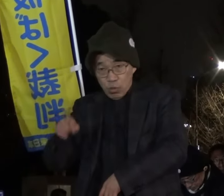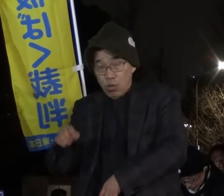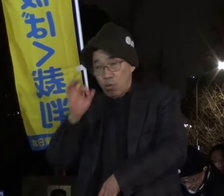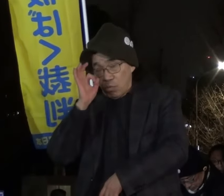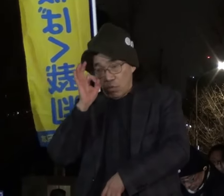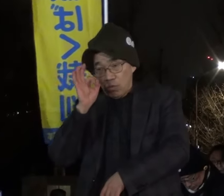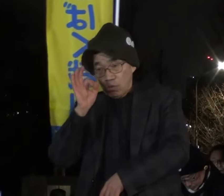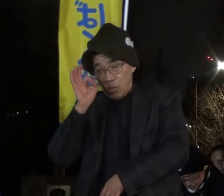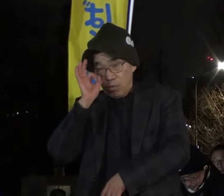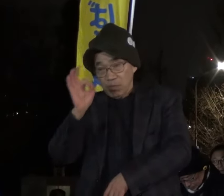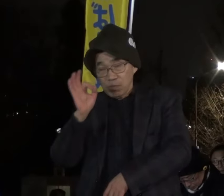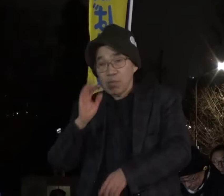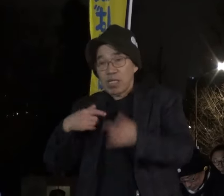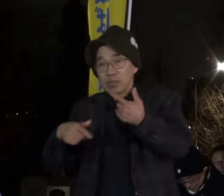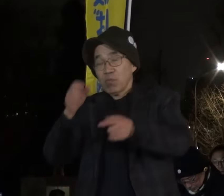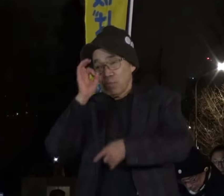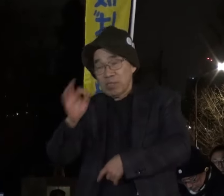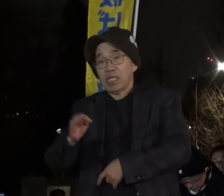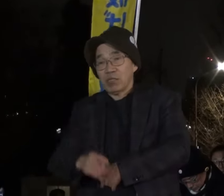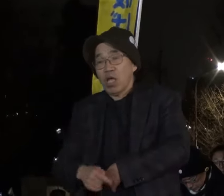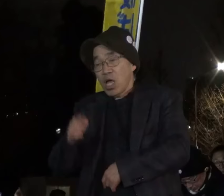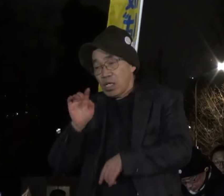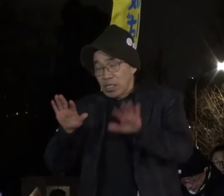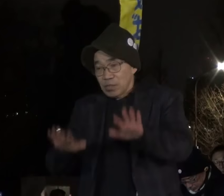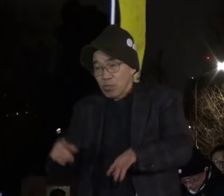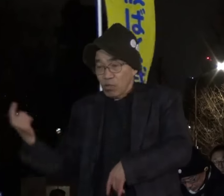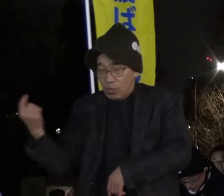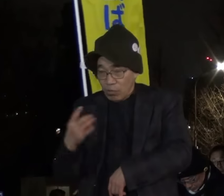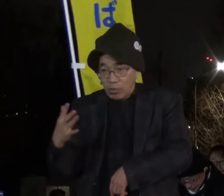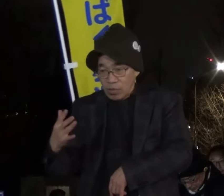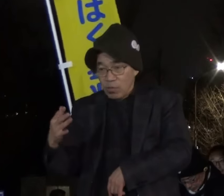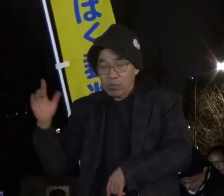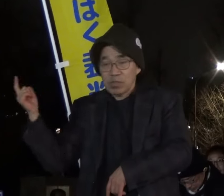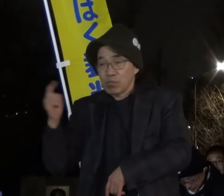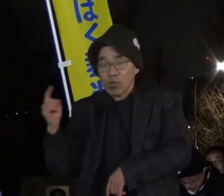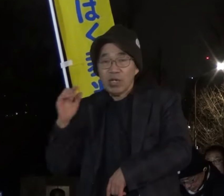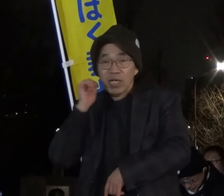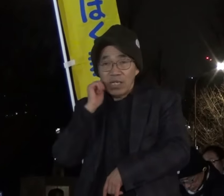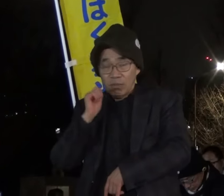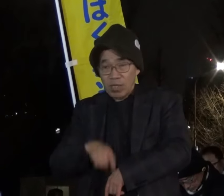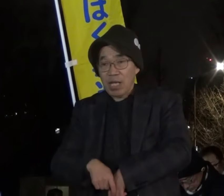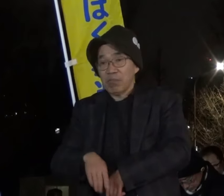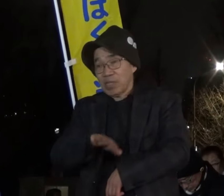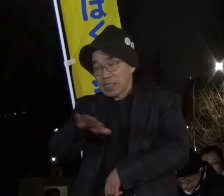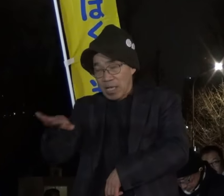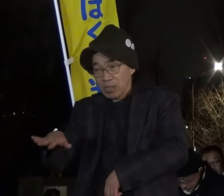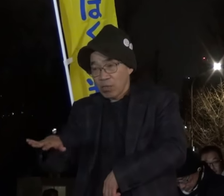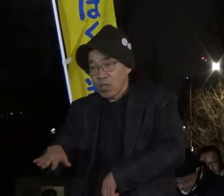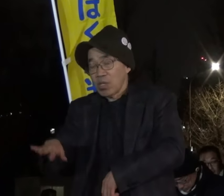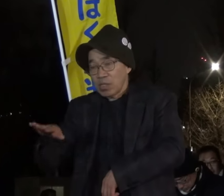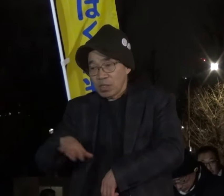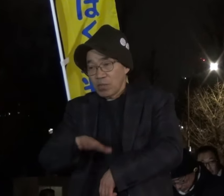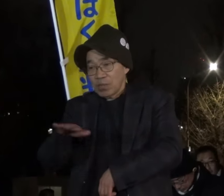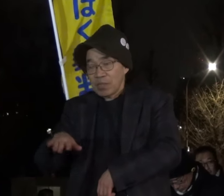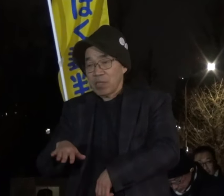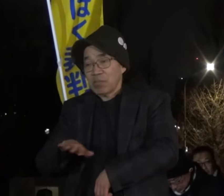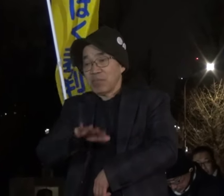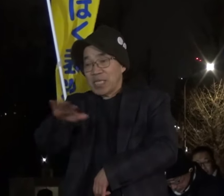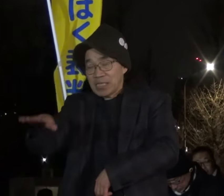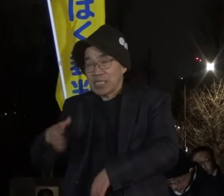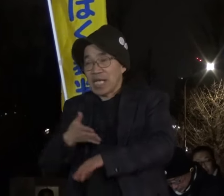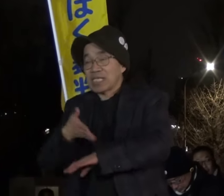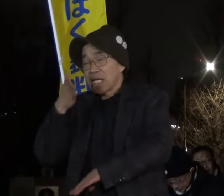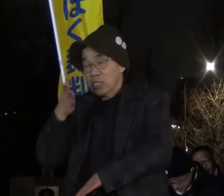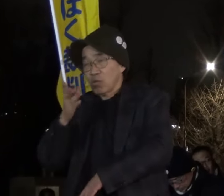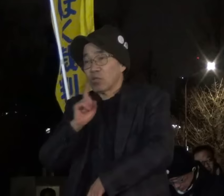ようにしています。でもいつも来れないので今日はここに来たそれで皆さんにありがとうのメッセージがいっぱい